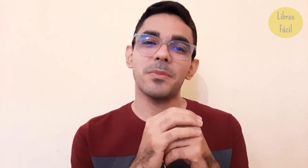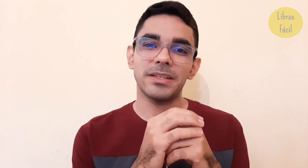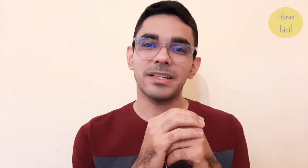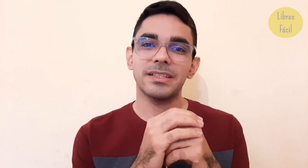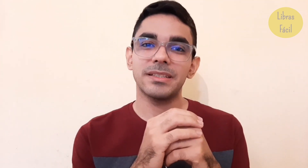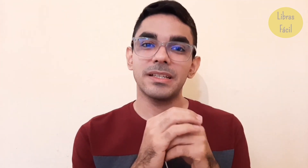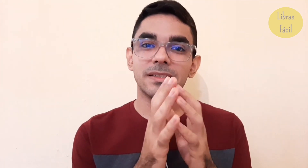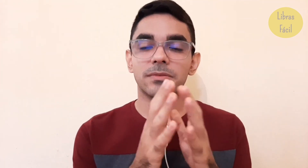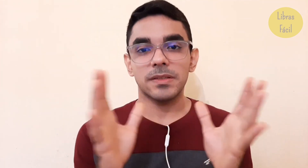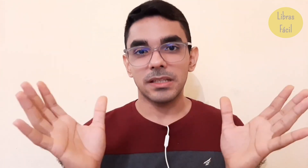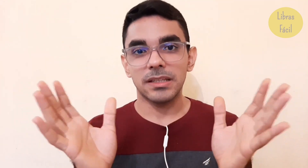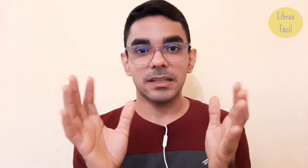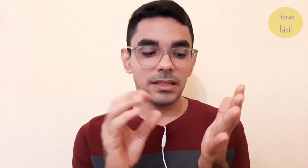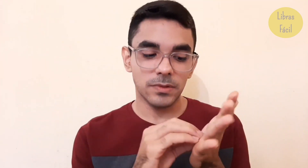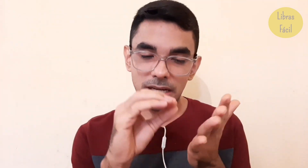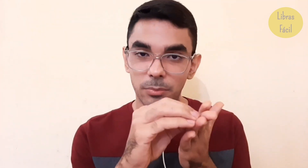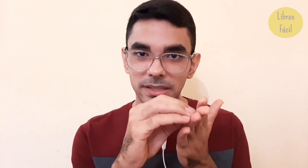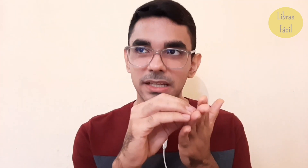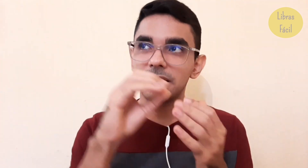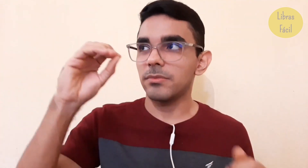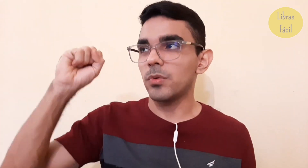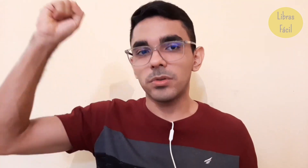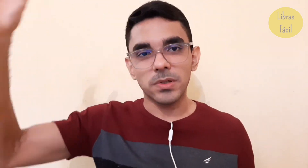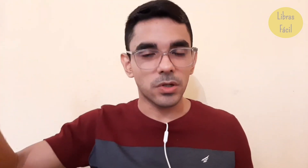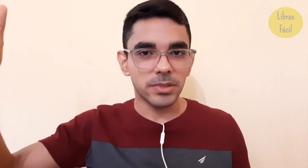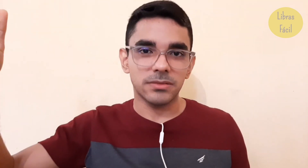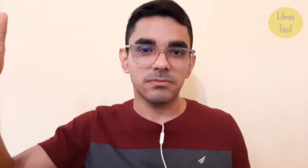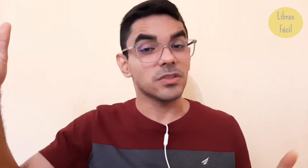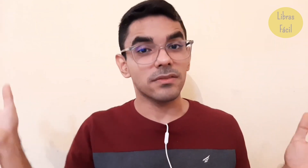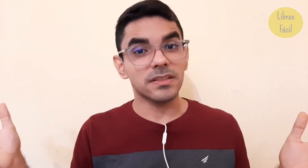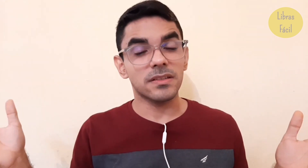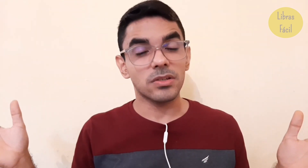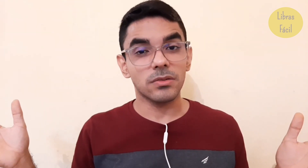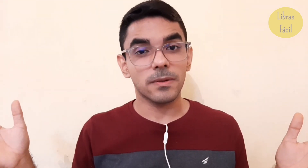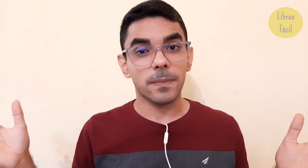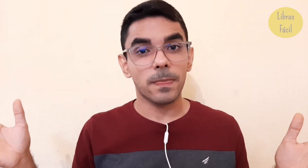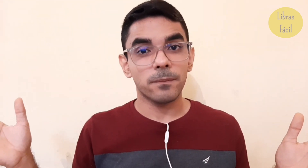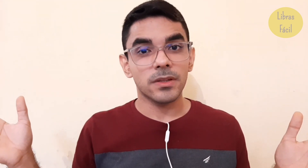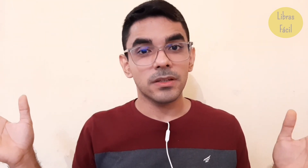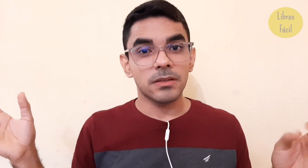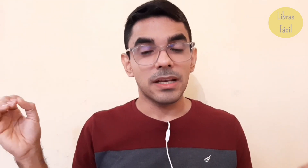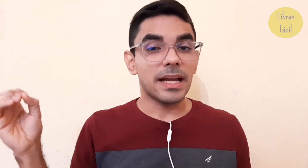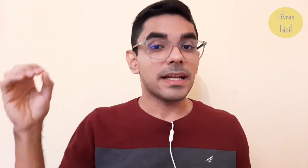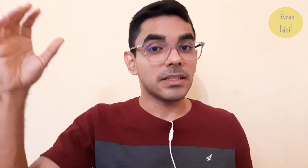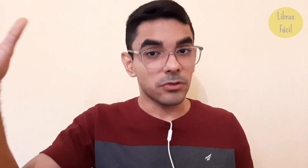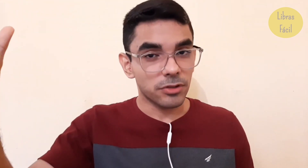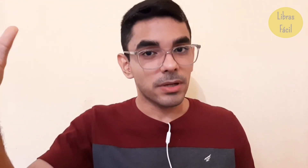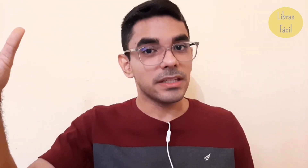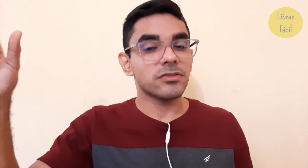idiomática. Se você tentar traduzir ela ao pé da letra para um outro idioma, não vai fazer sentido. Lá em outro país já vai